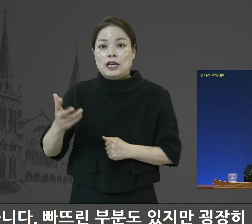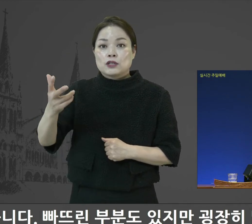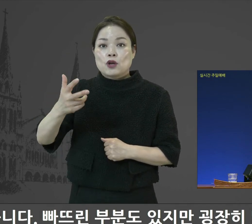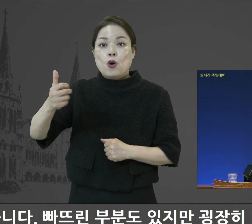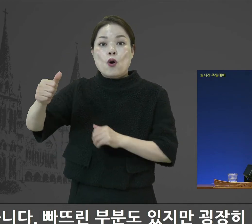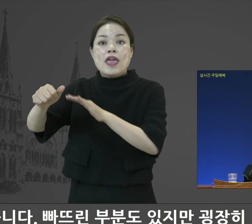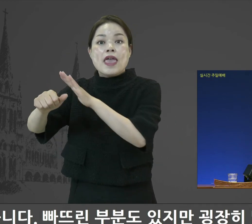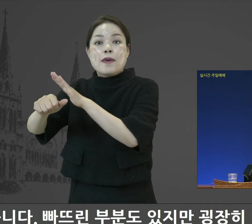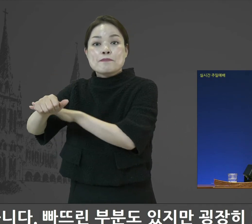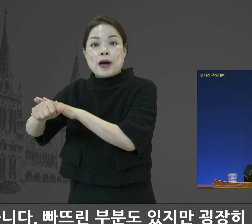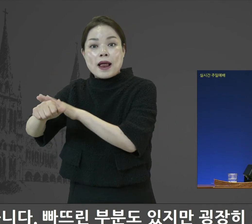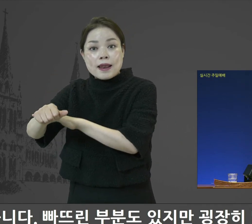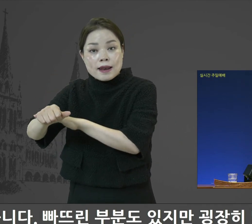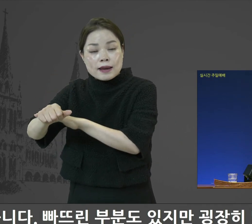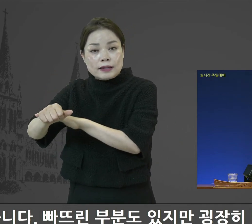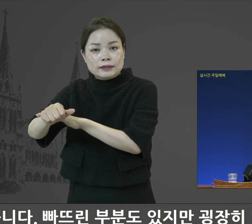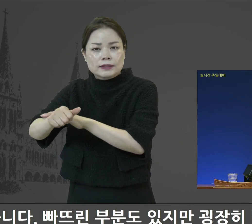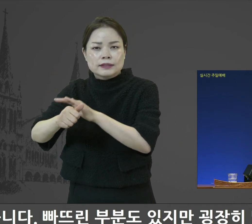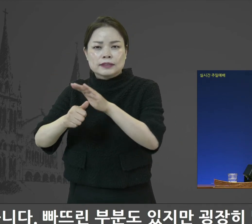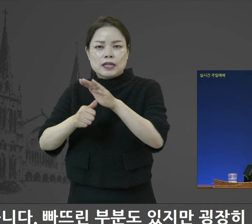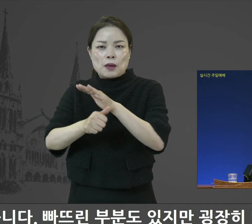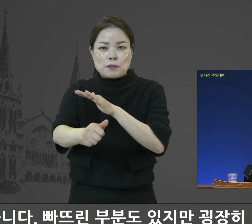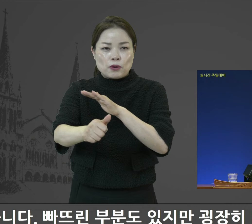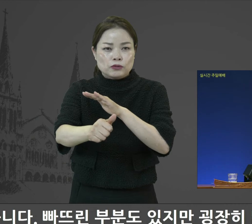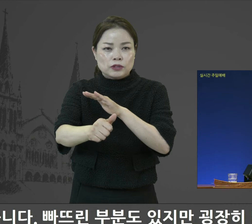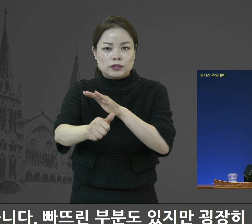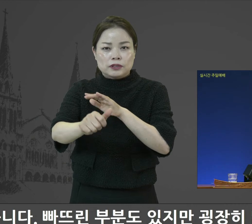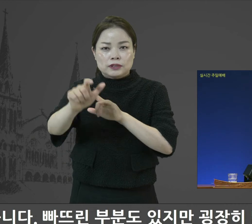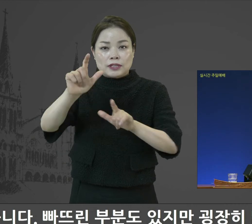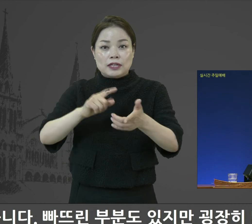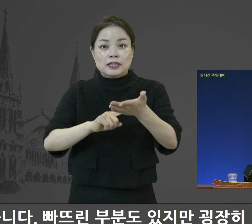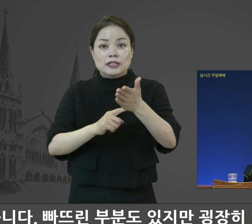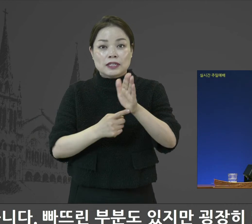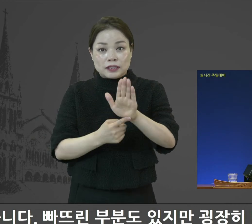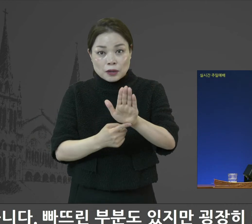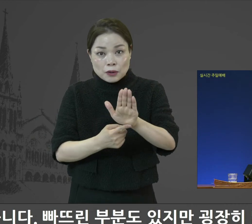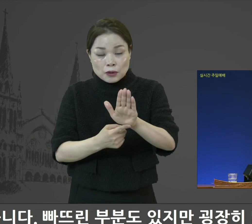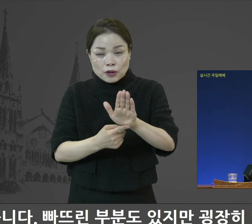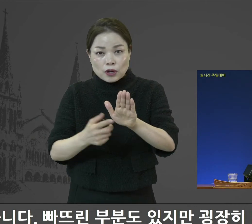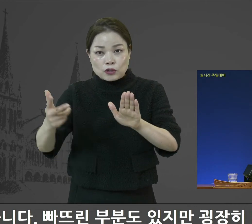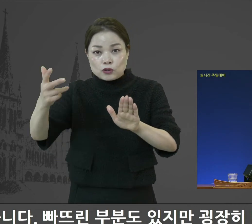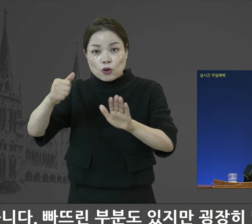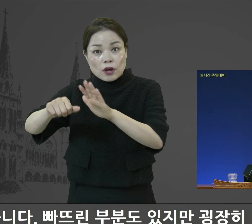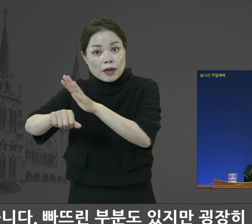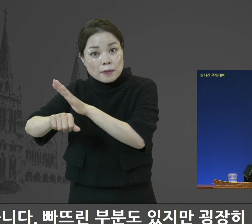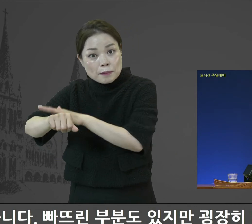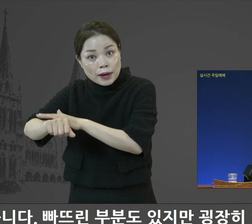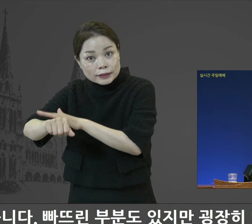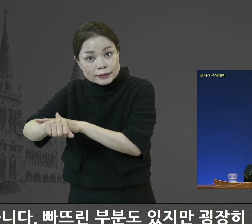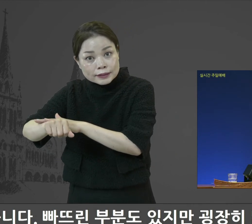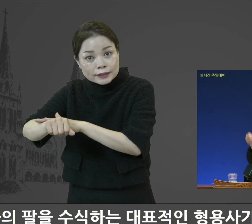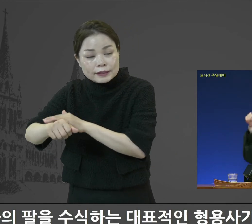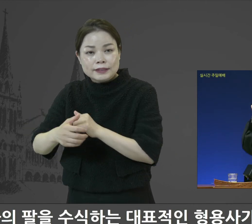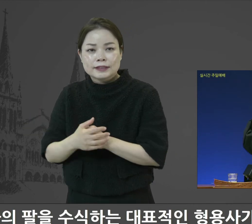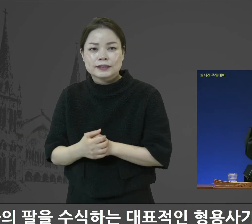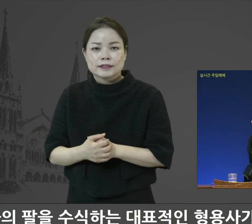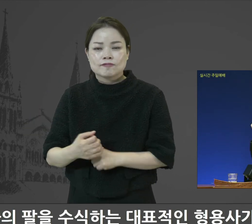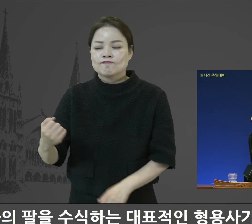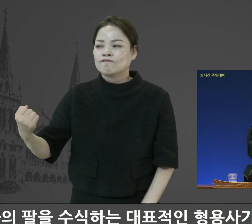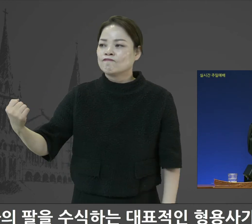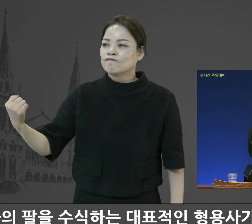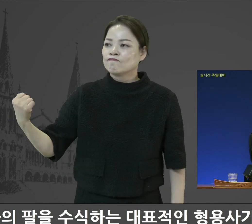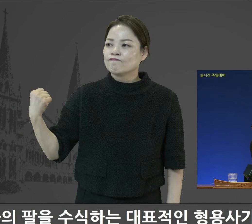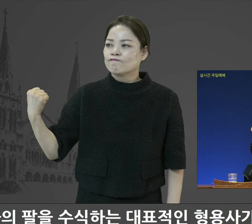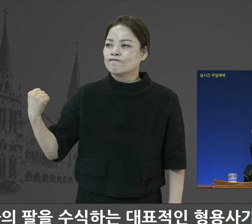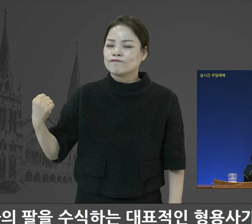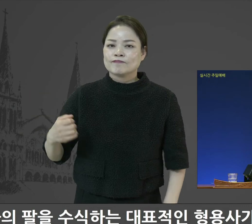여호와의 팔을 수식하는 대표적인 형용사가 두 개 있었습니다. 여호와의 팔은 강한 팔이다.